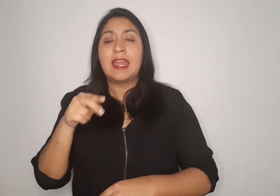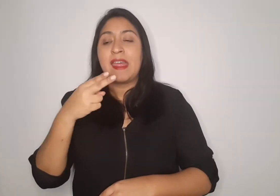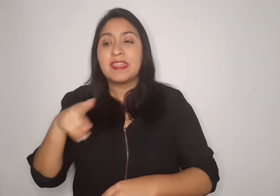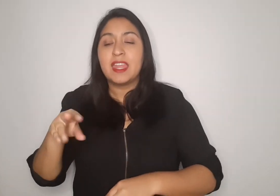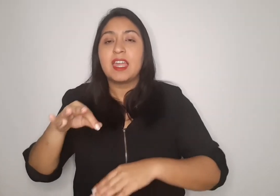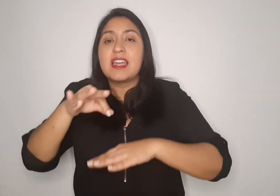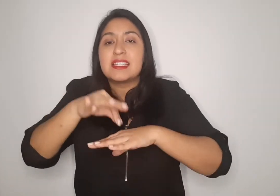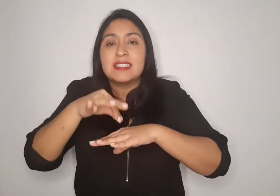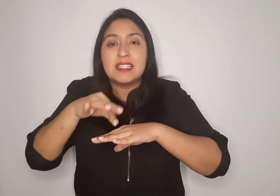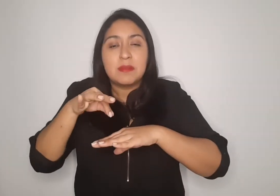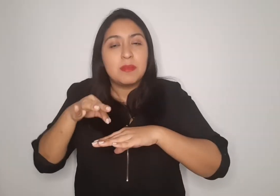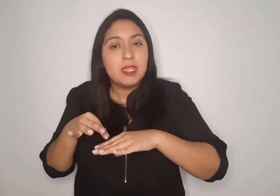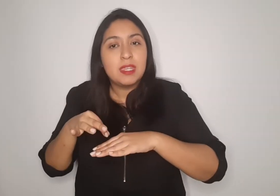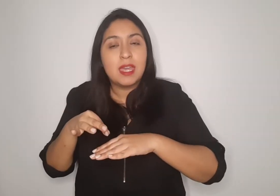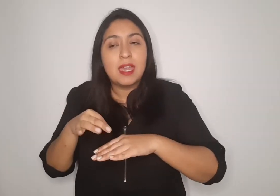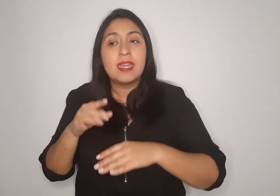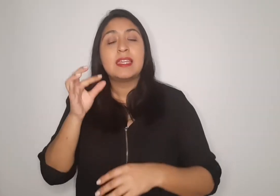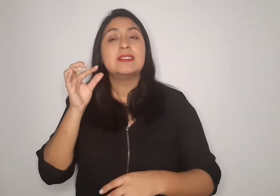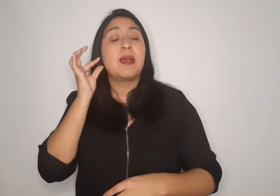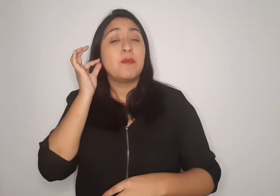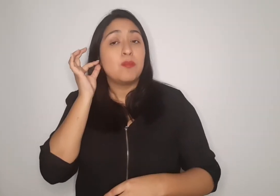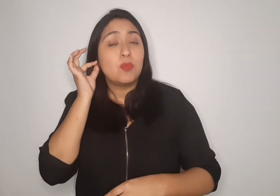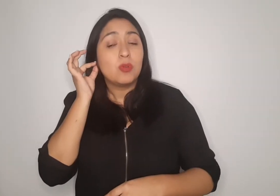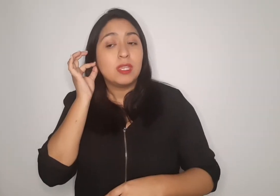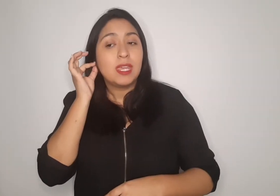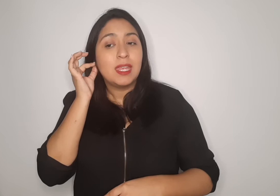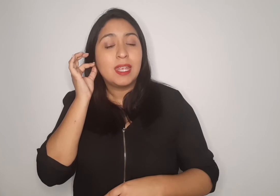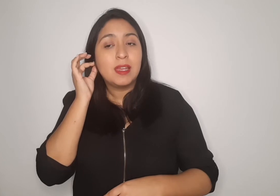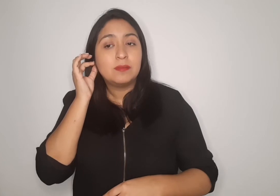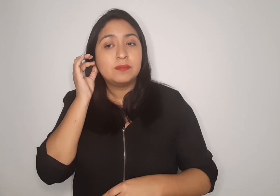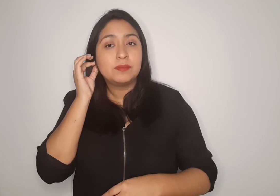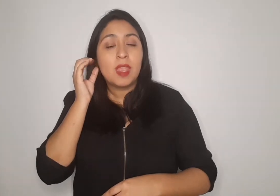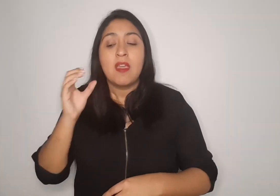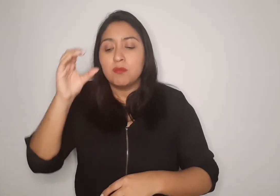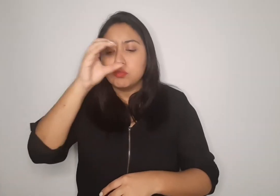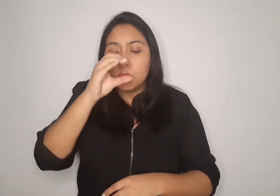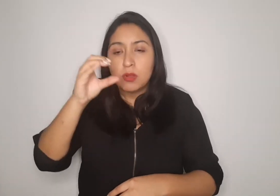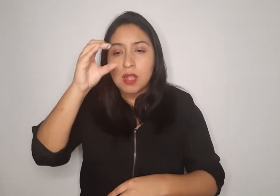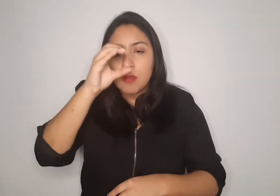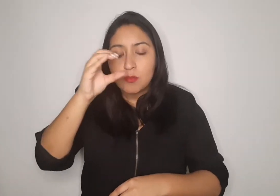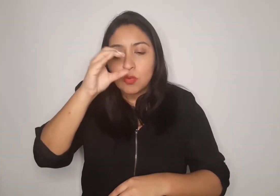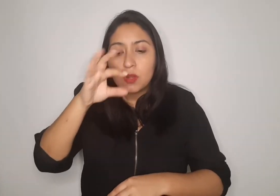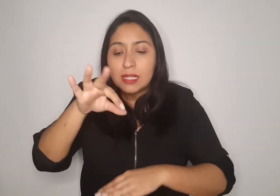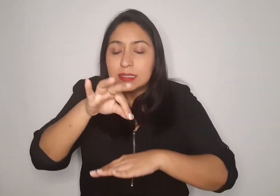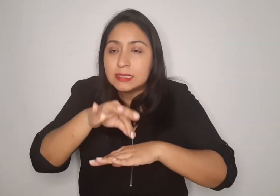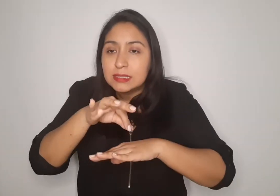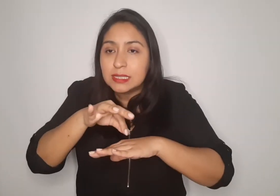son mujeres que recolectan semillas de